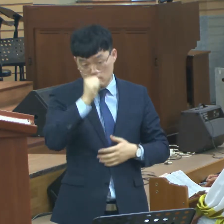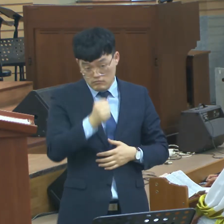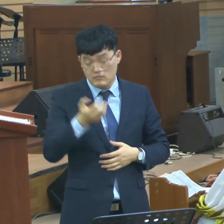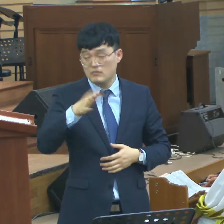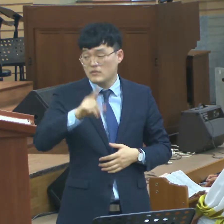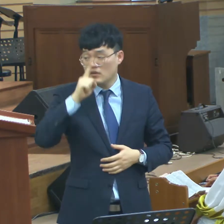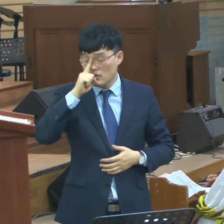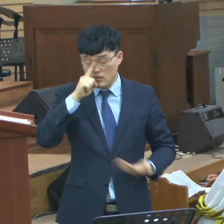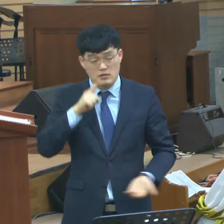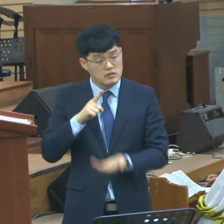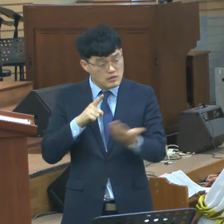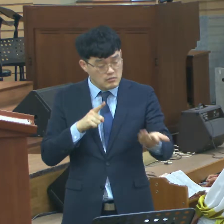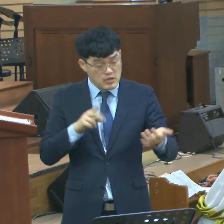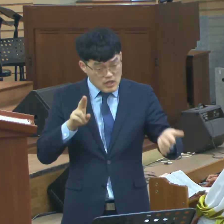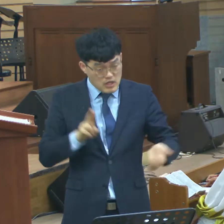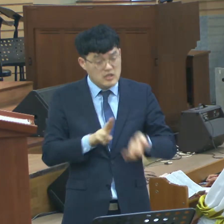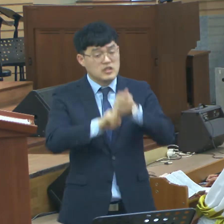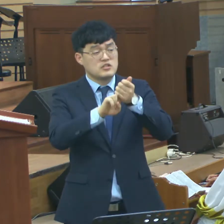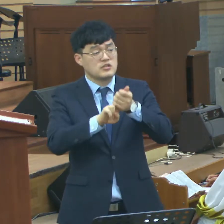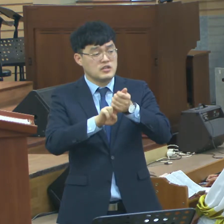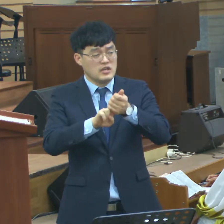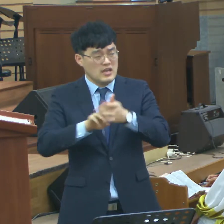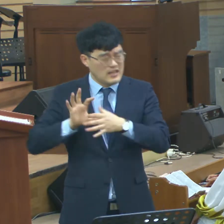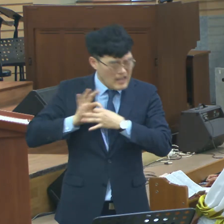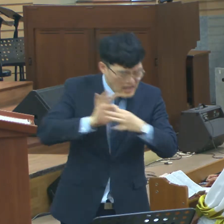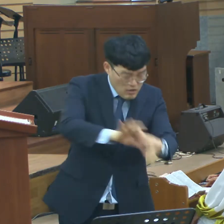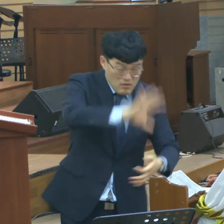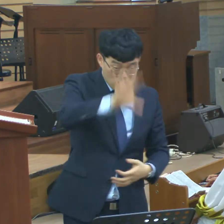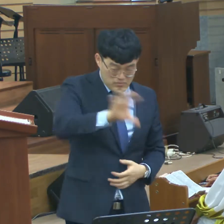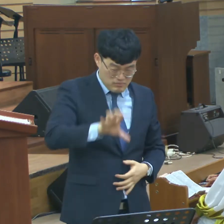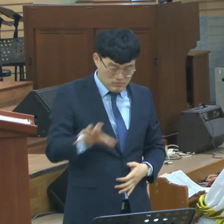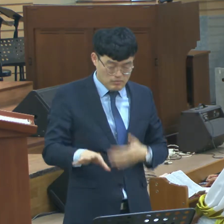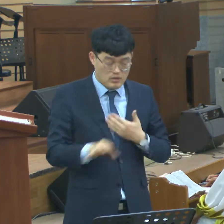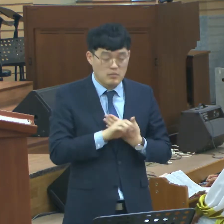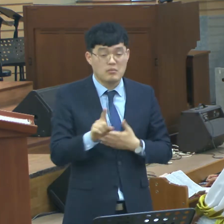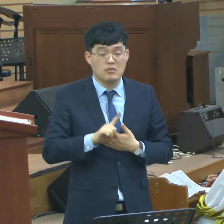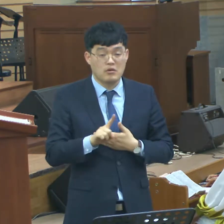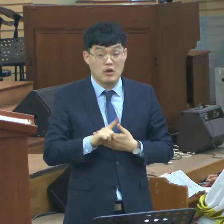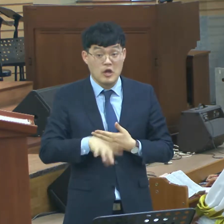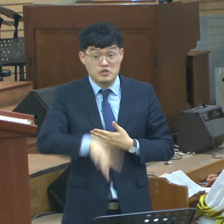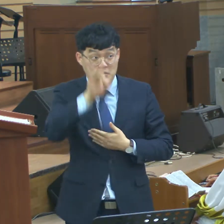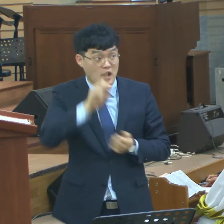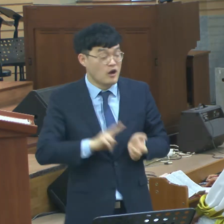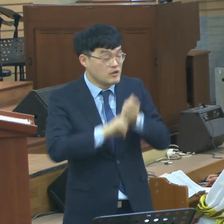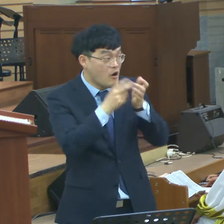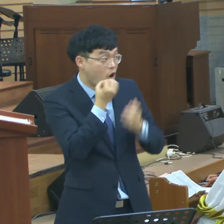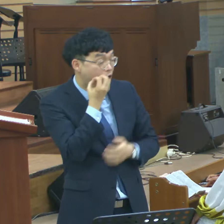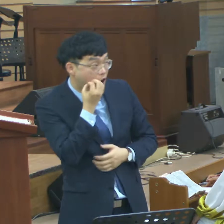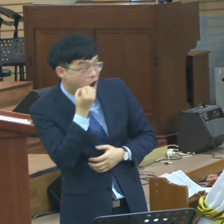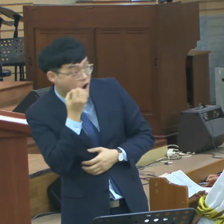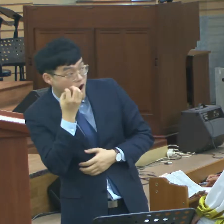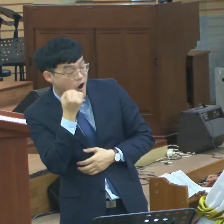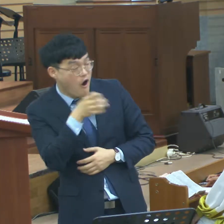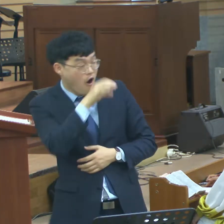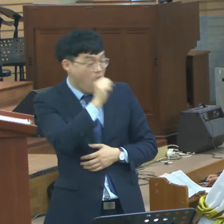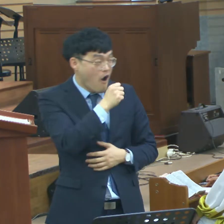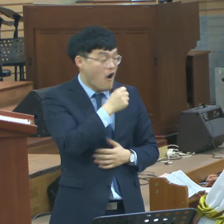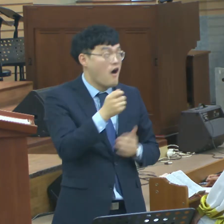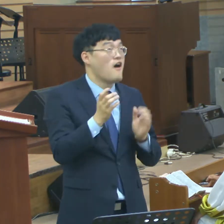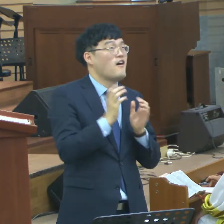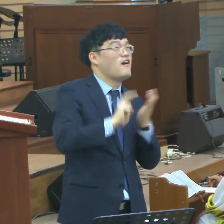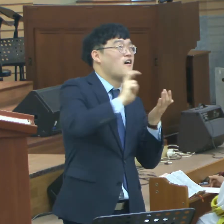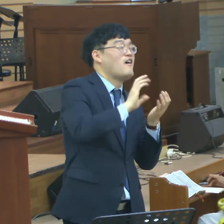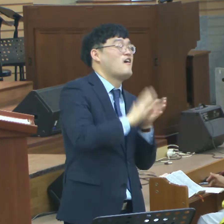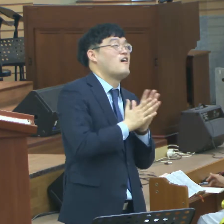기적이 계속 많아지면 일상이 돼요. 그래서 기적을 많이 보고서도 믿음이 안 좋은